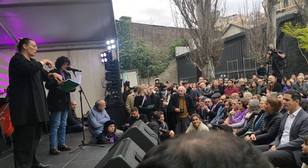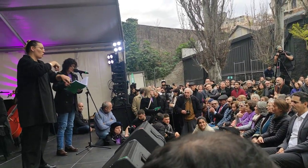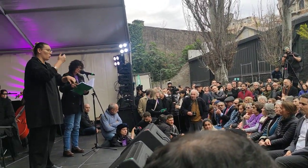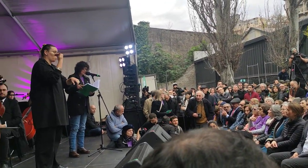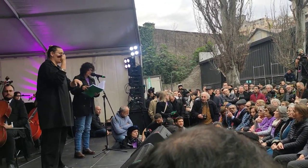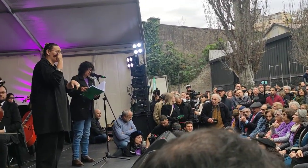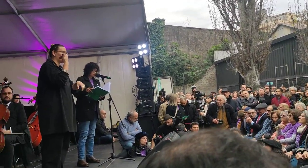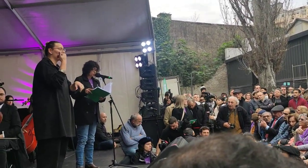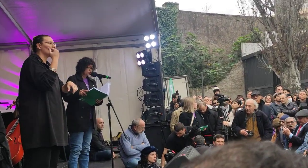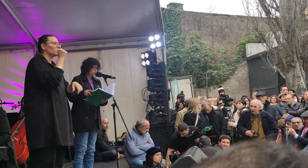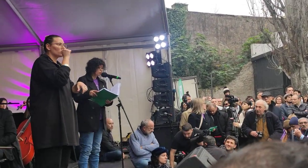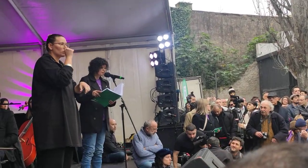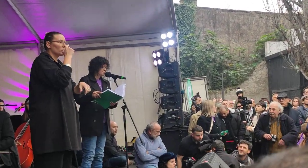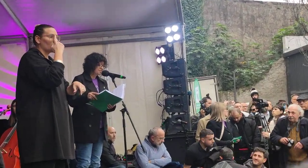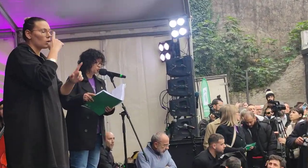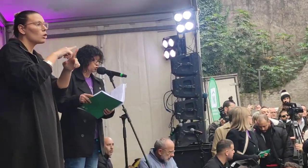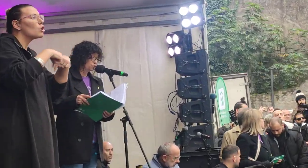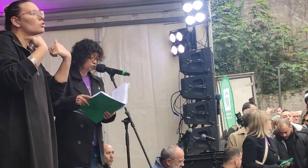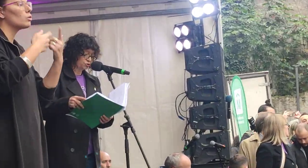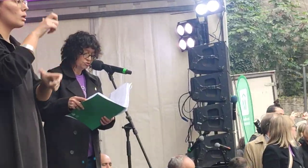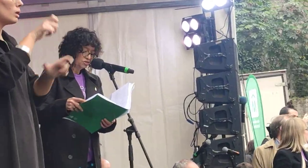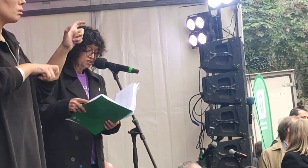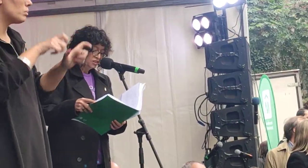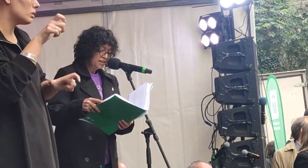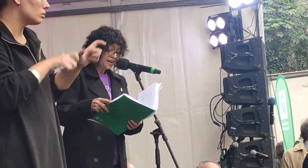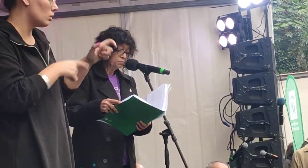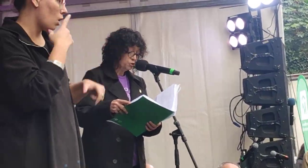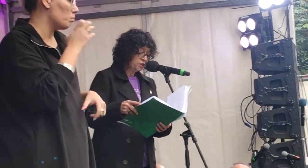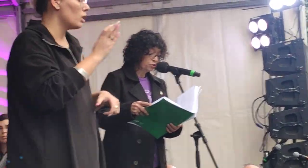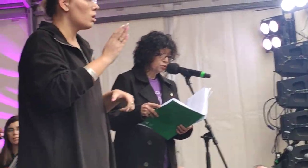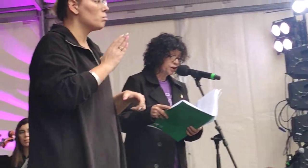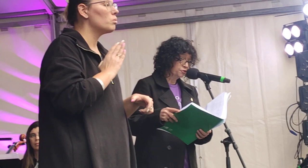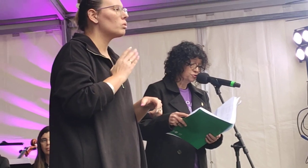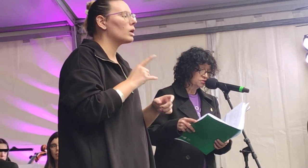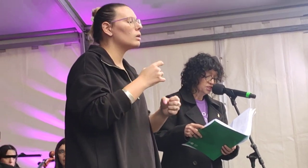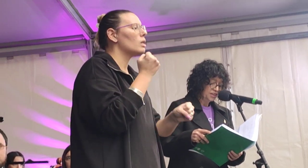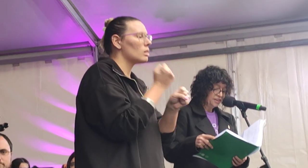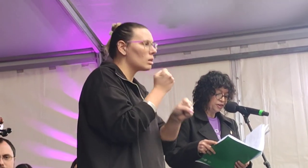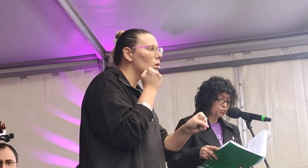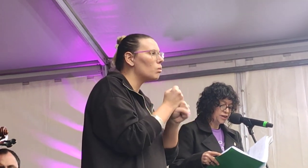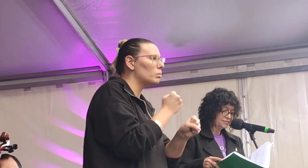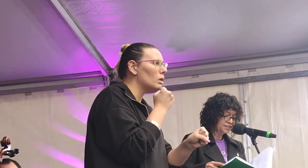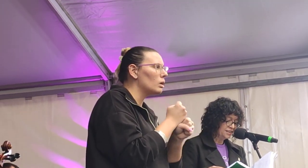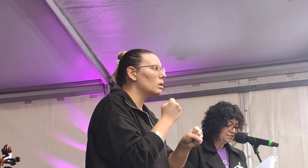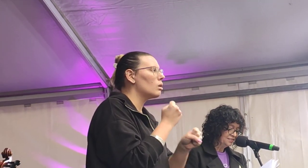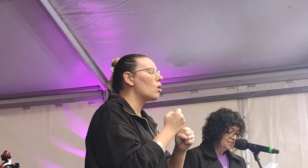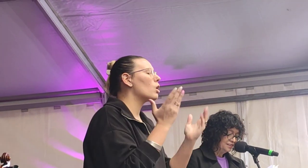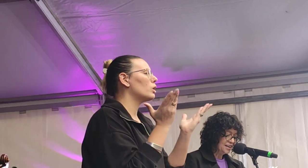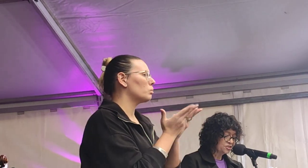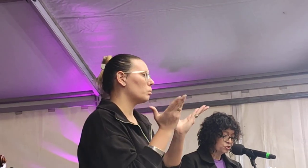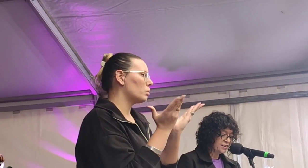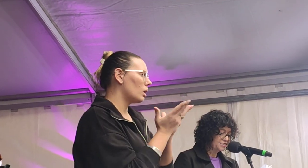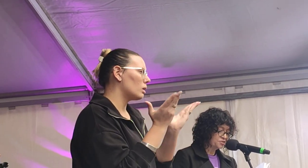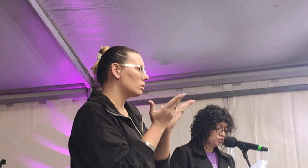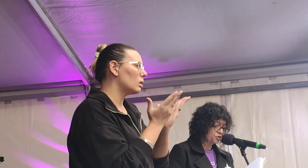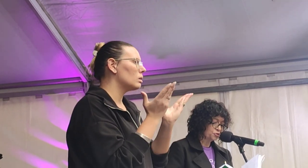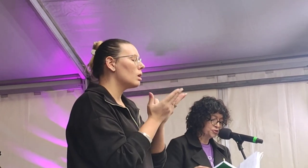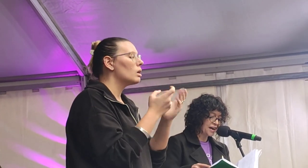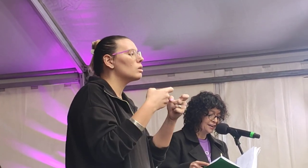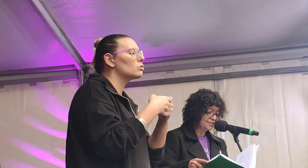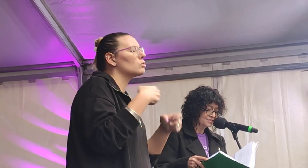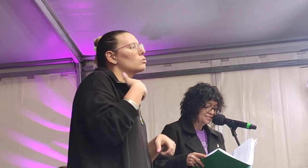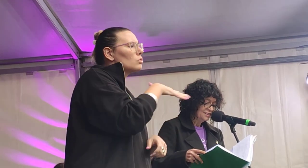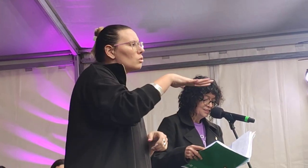horas estábamos todas y todos, el movimiento obrero, estudiantil y las